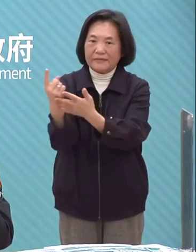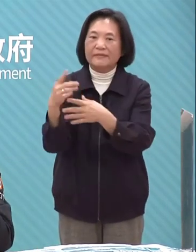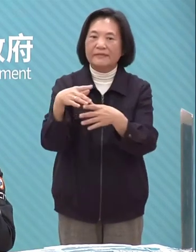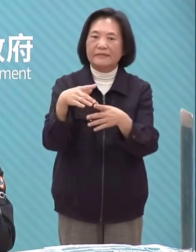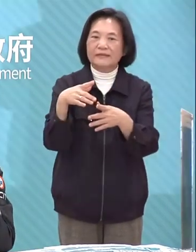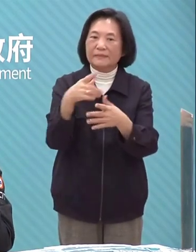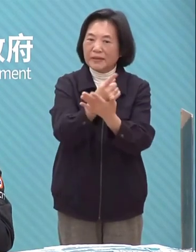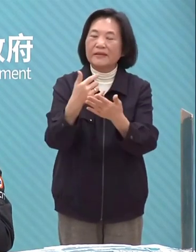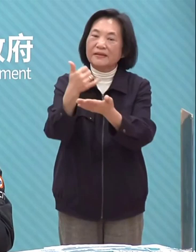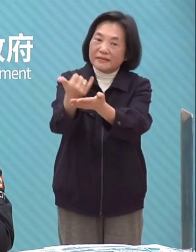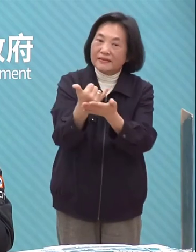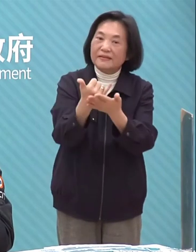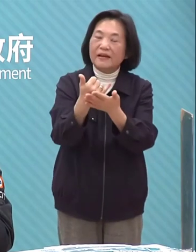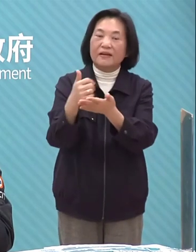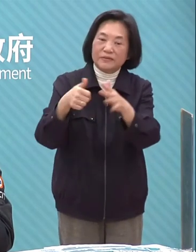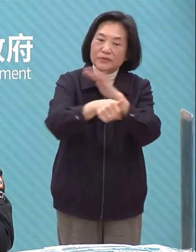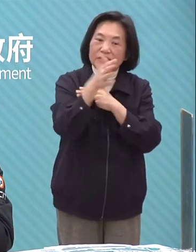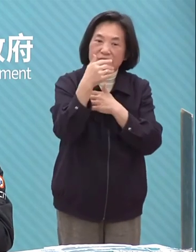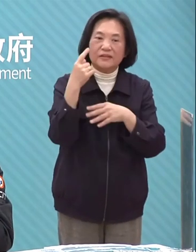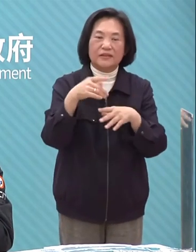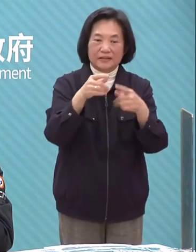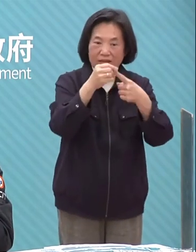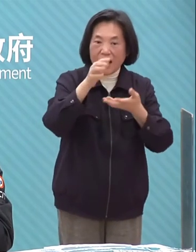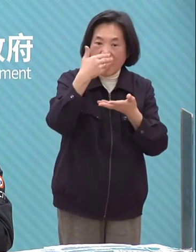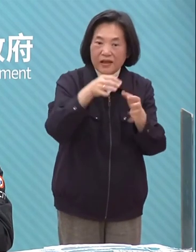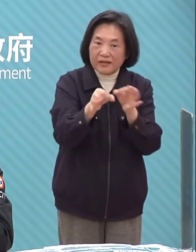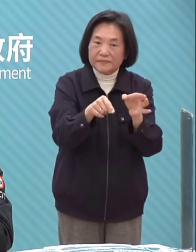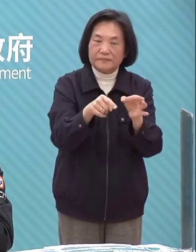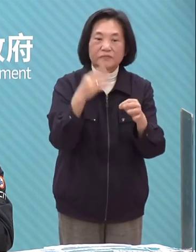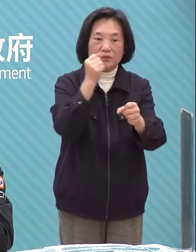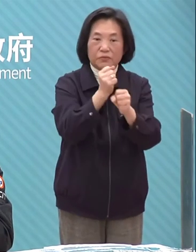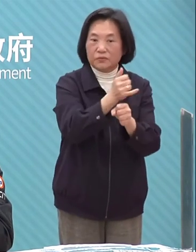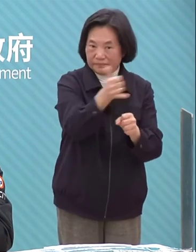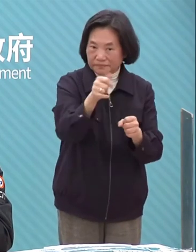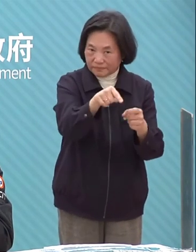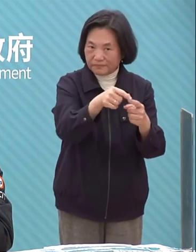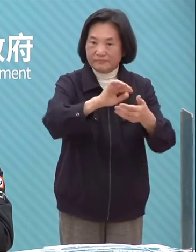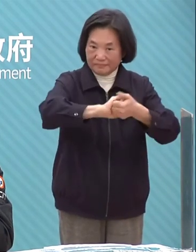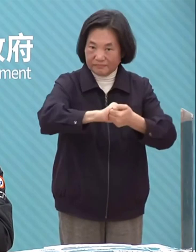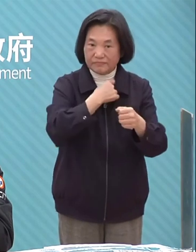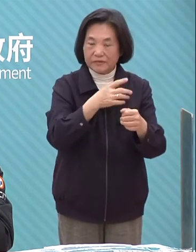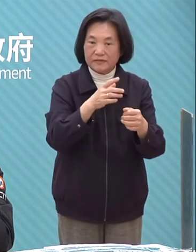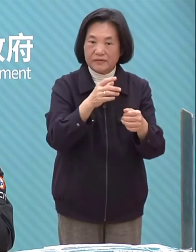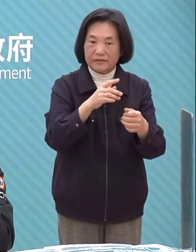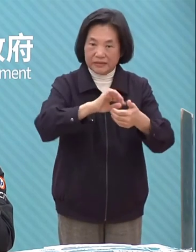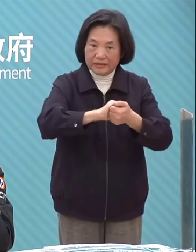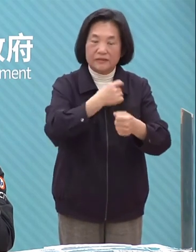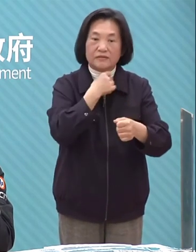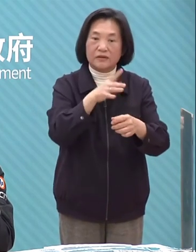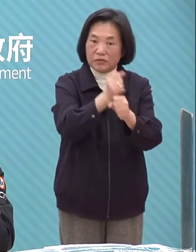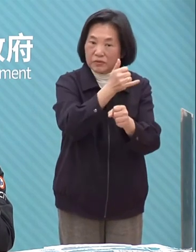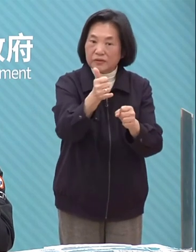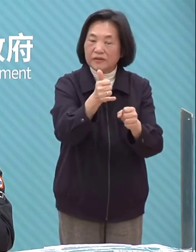讨论。第一个是餐厅的工作人员，原则上老板要确定你的员工